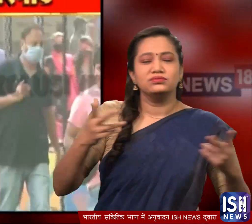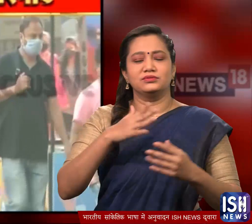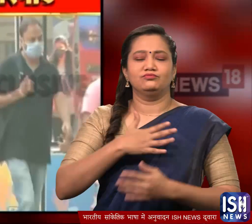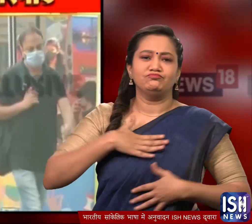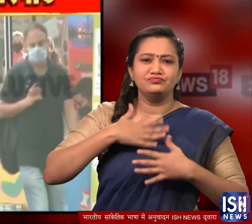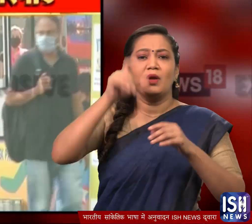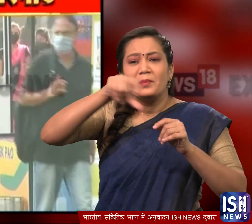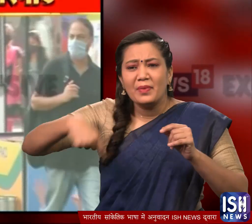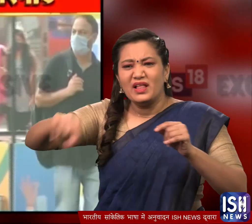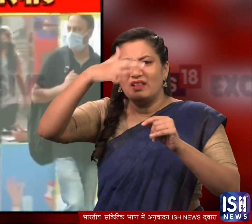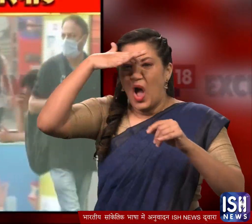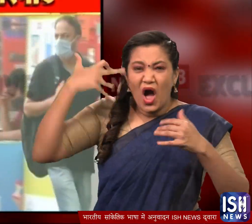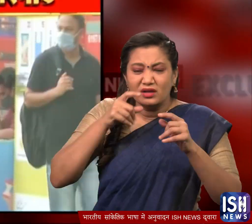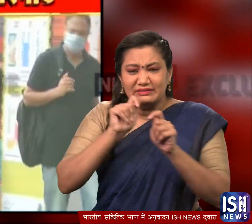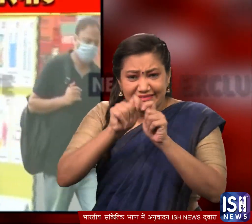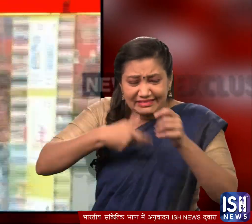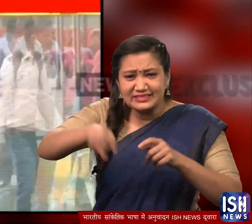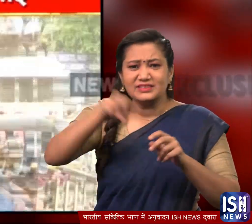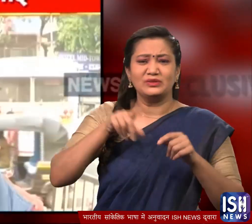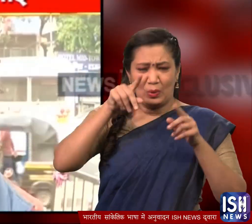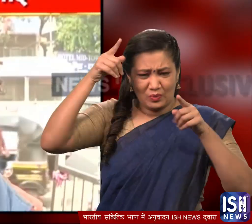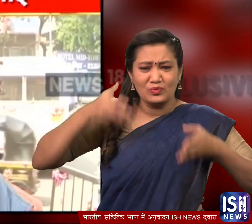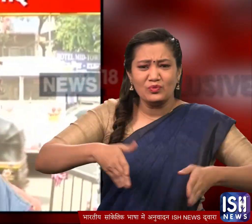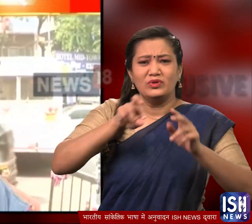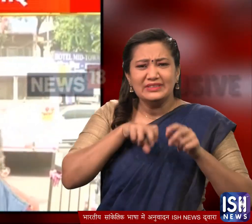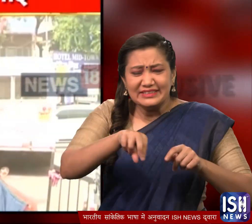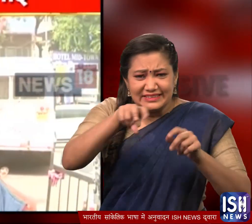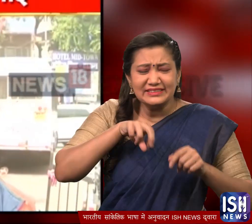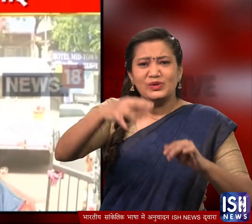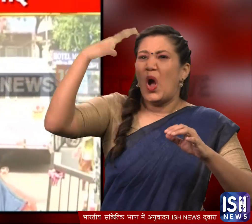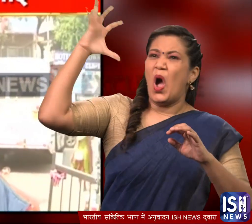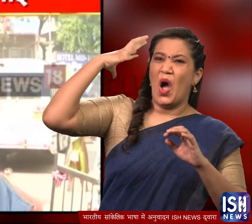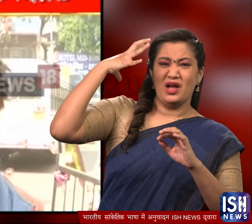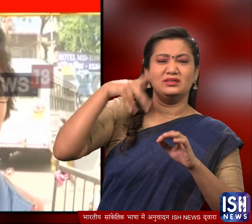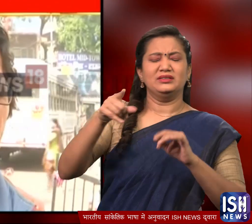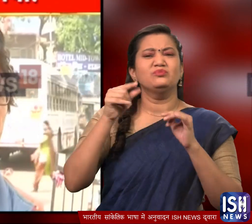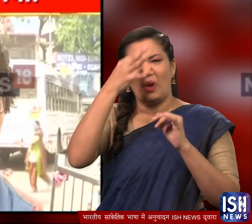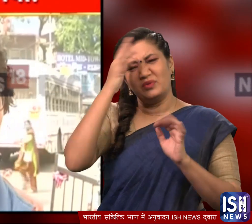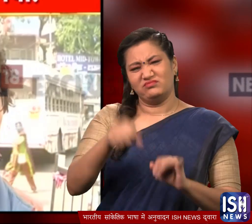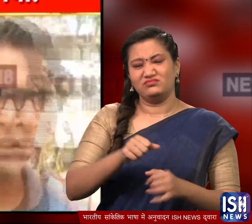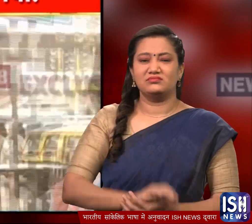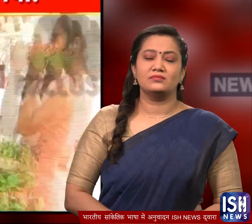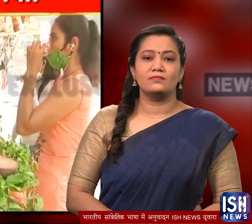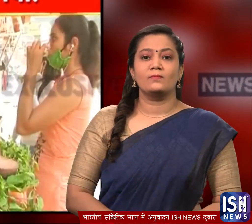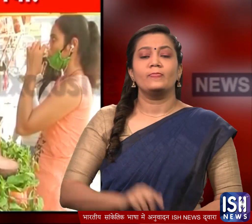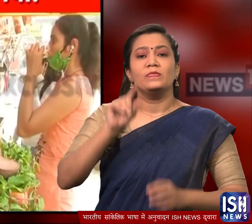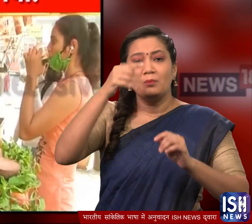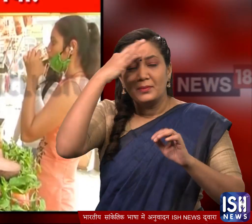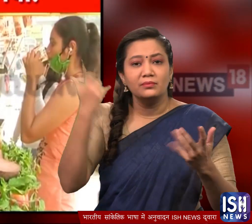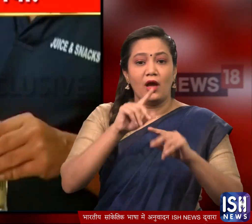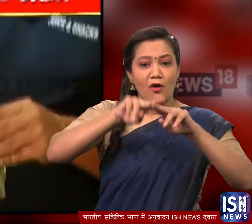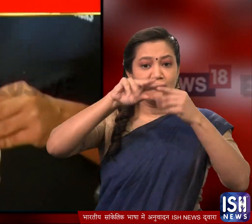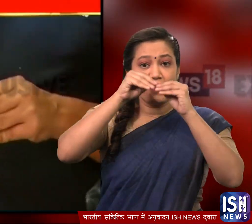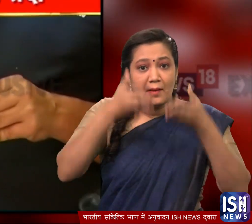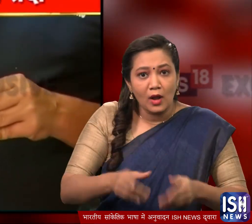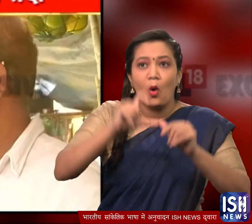लगे। हालांकि कामकाजी लोगों को ये गर्मी सताने लगी है। रोड पे भी चलते हैं तो बहुत ज्यादा धूप है और बहुत ज्यादा दिक्कत होती है। परेशानी ये है कि